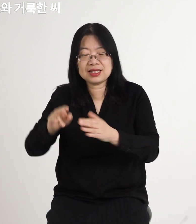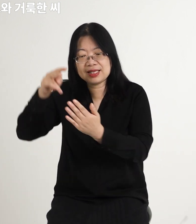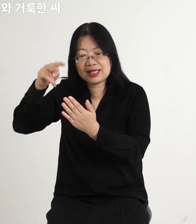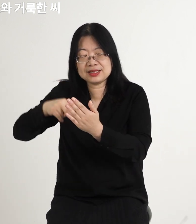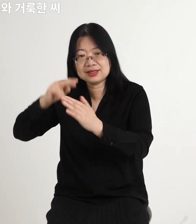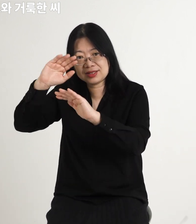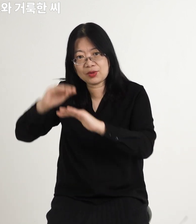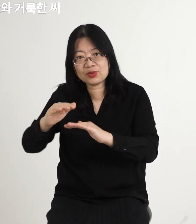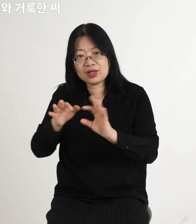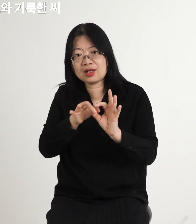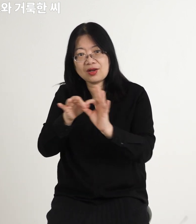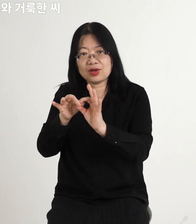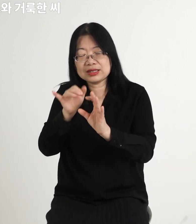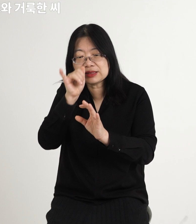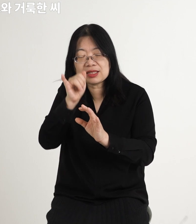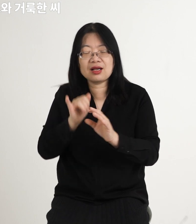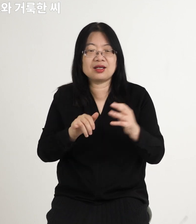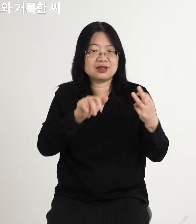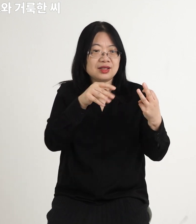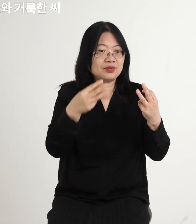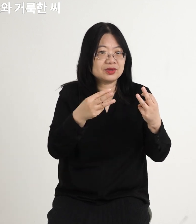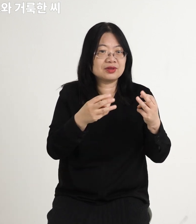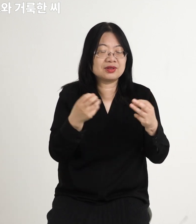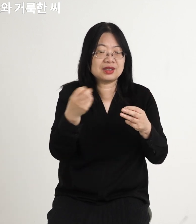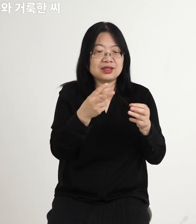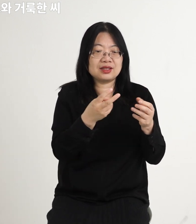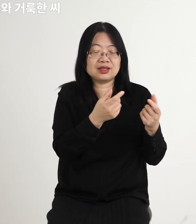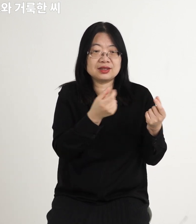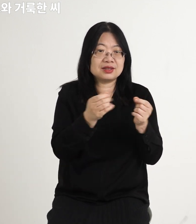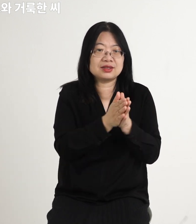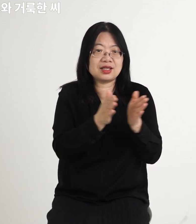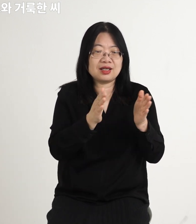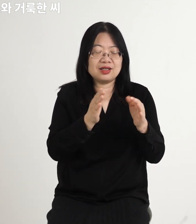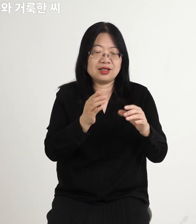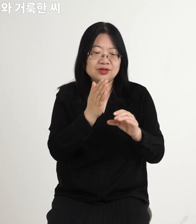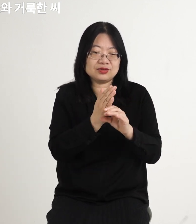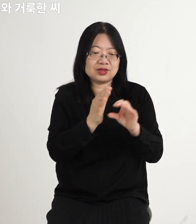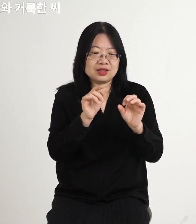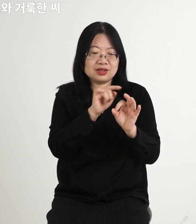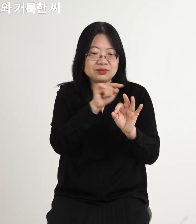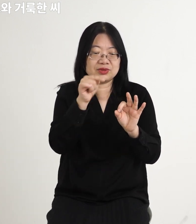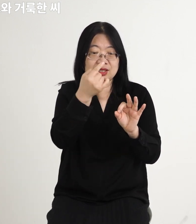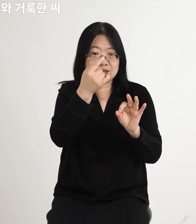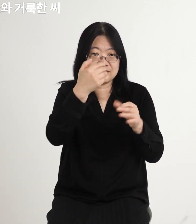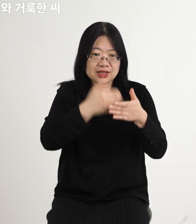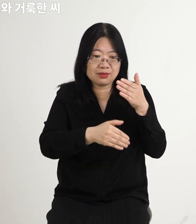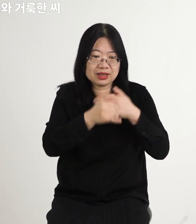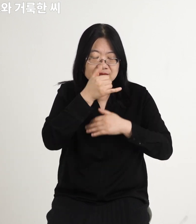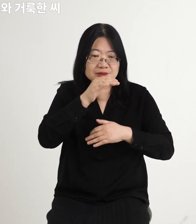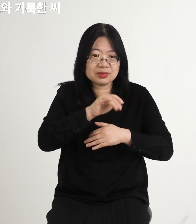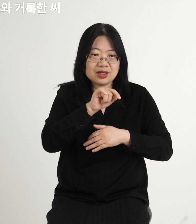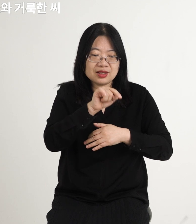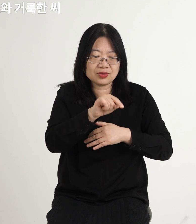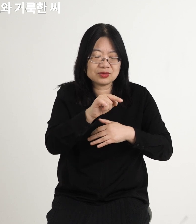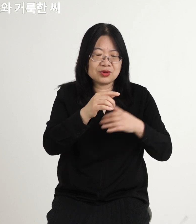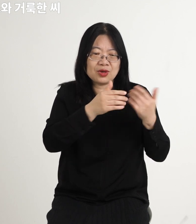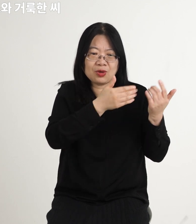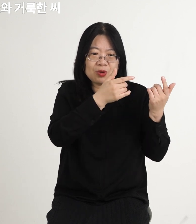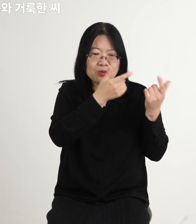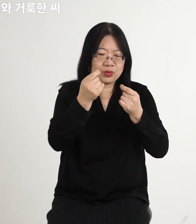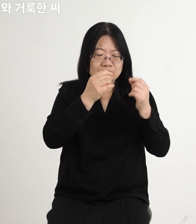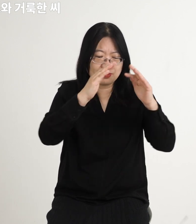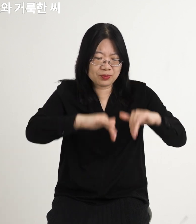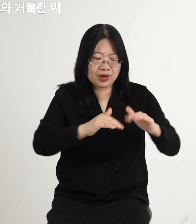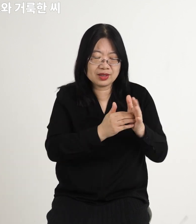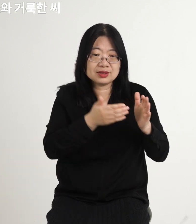연결이 되는데 13절 다 같이 시작. 그 중에 10분의 1이 아직 남아있을지라도 이것도 황폐하게 될